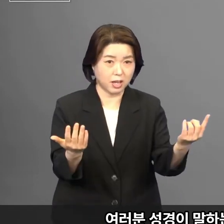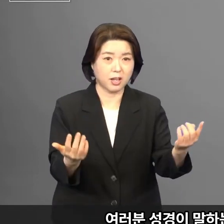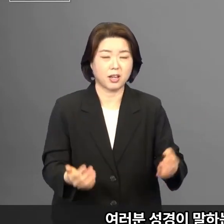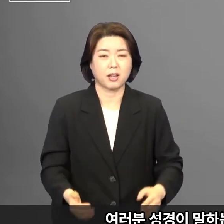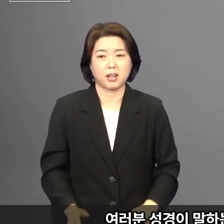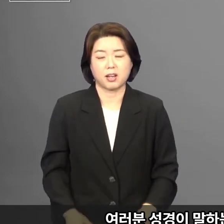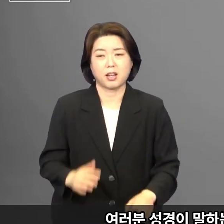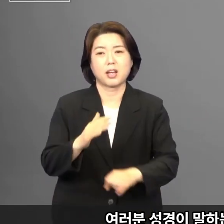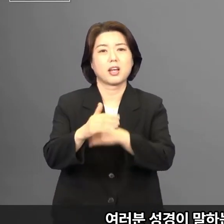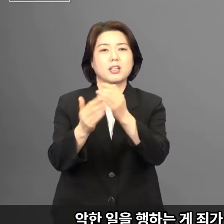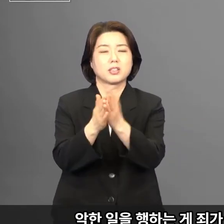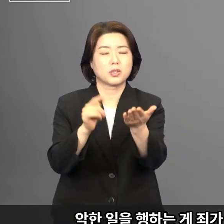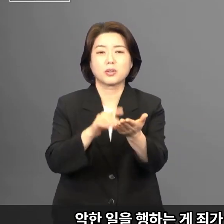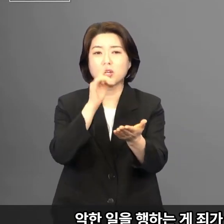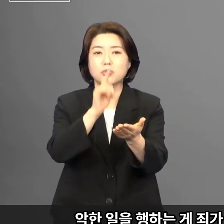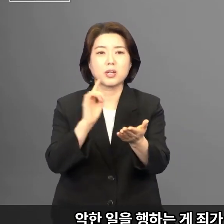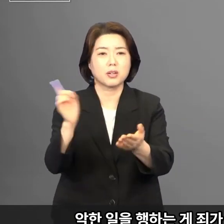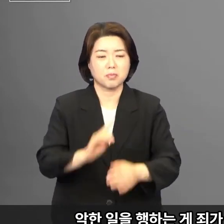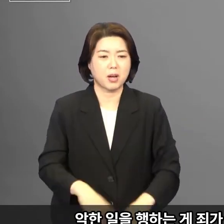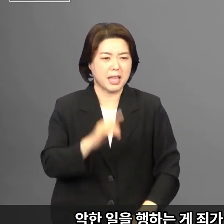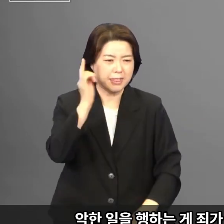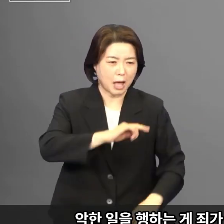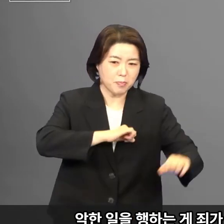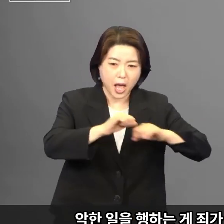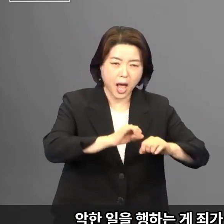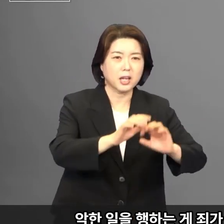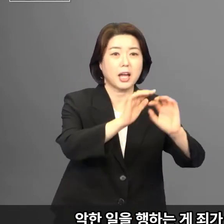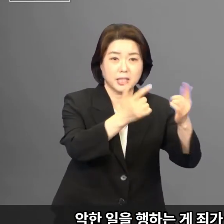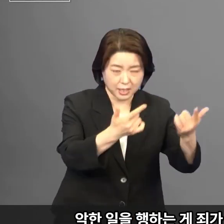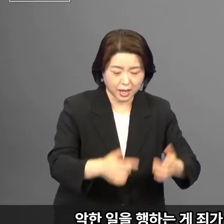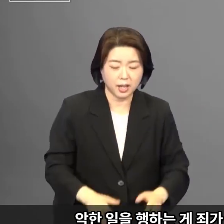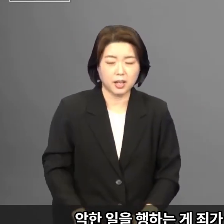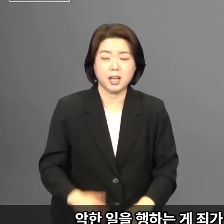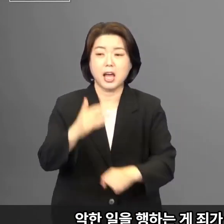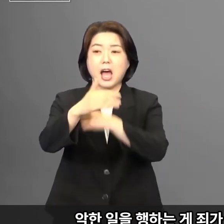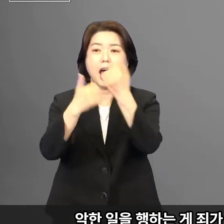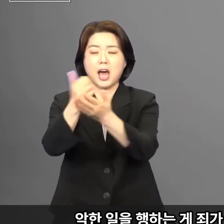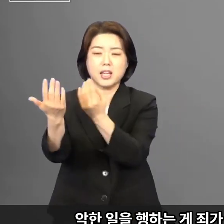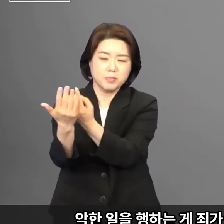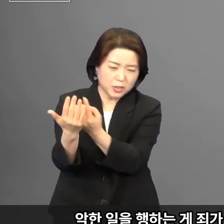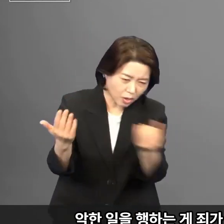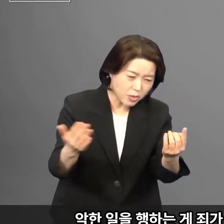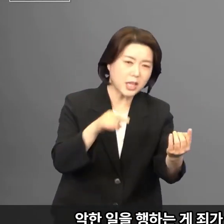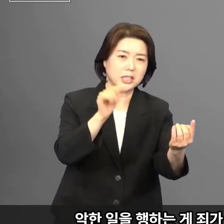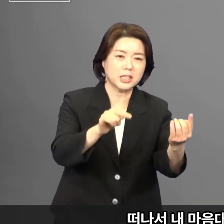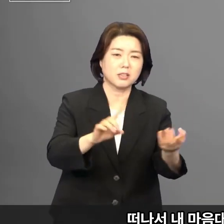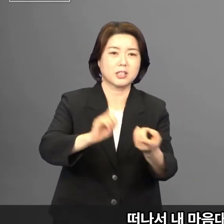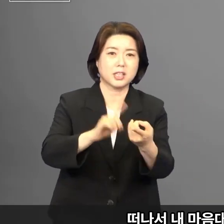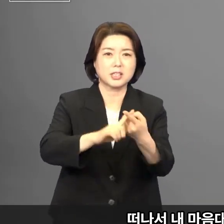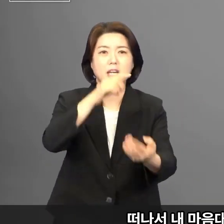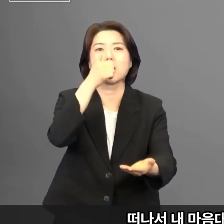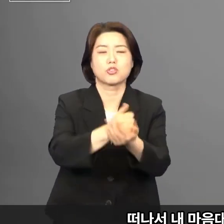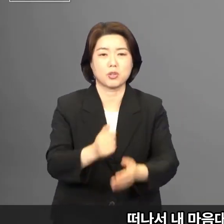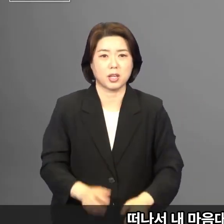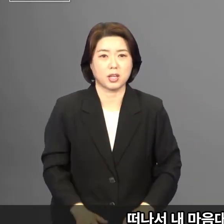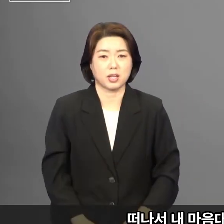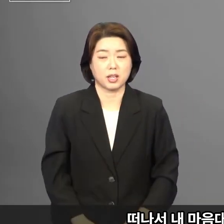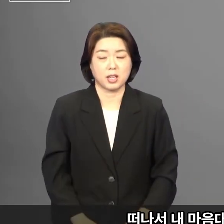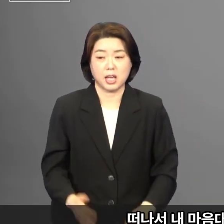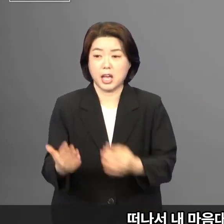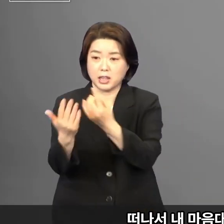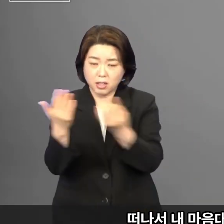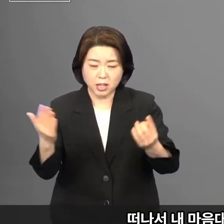그걸 말하는 거예요. 악한 일을 행하는 게 죄가 아니라 하나님을 떠난 상태, 떠나서 내 마음대로 사는